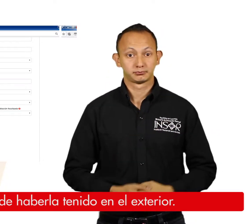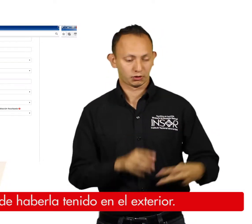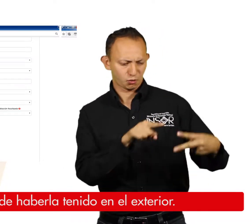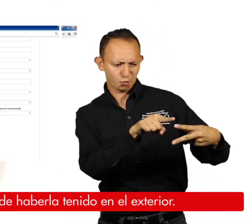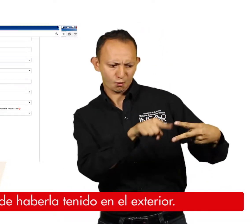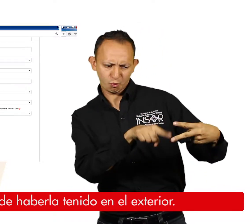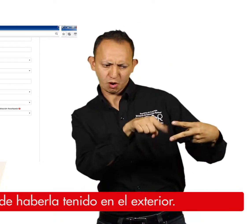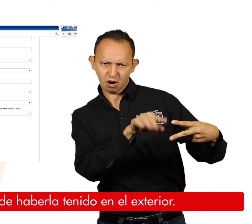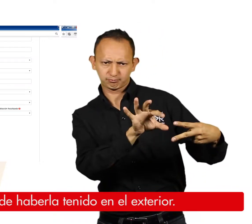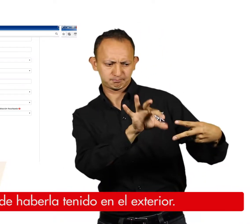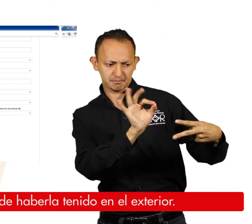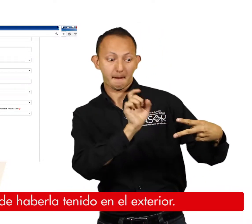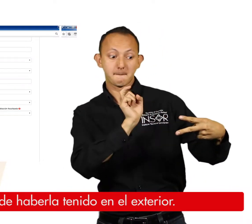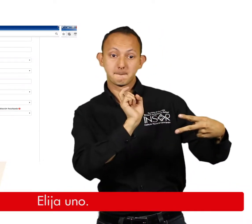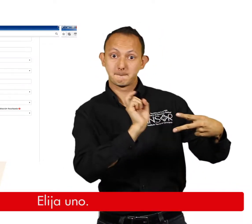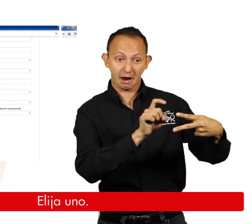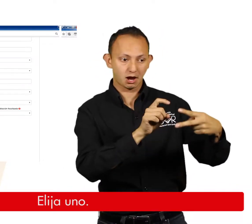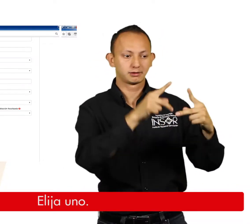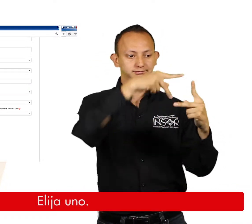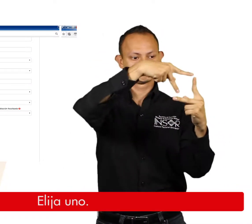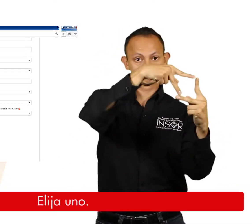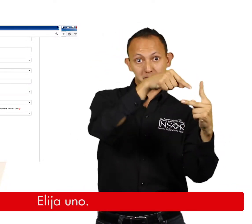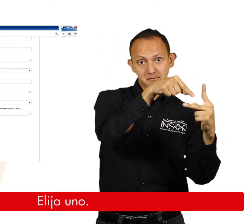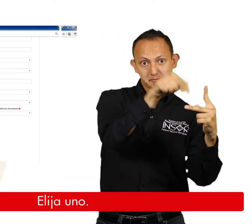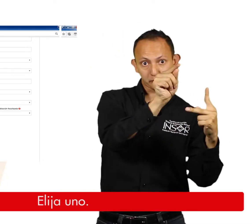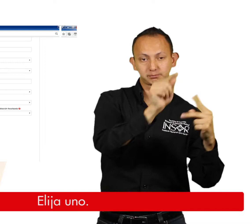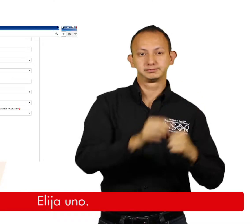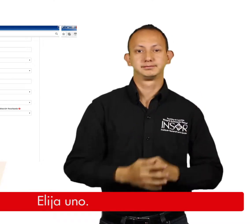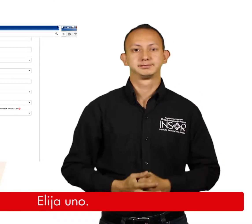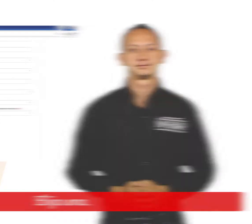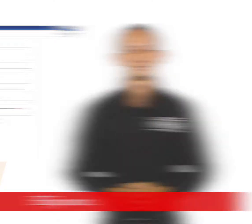haberla tenido en el exterior. Elija uno.